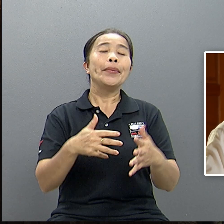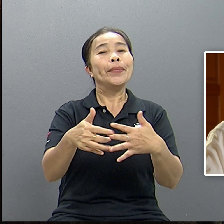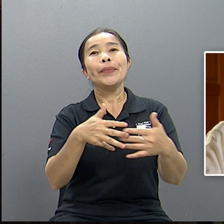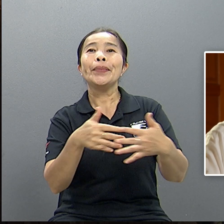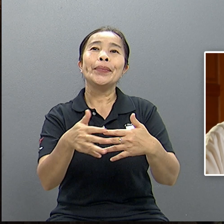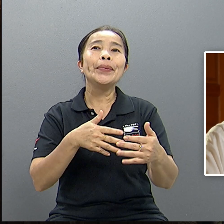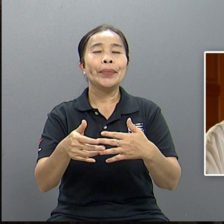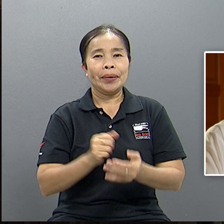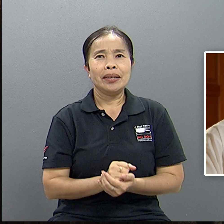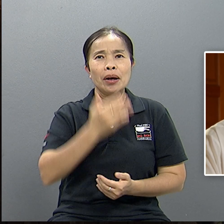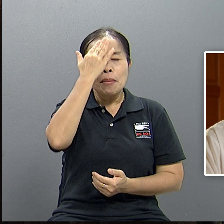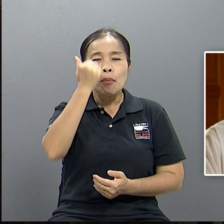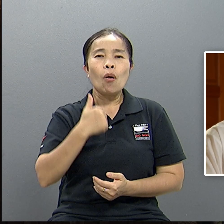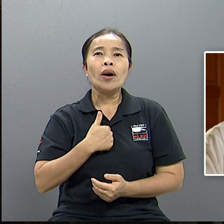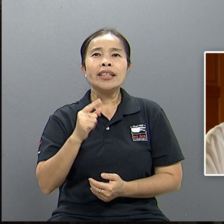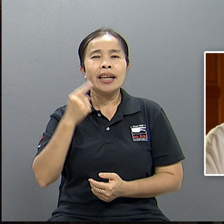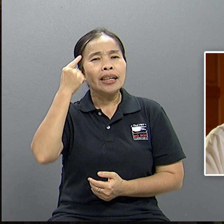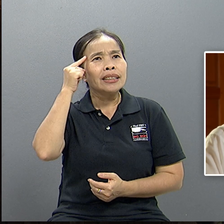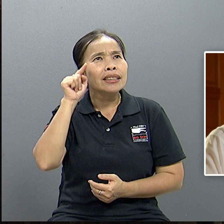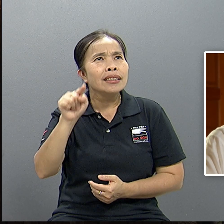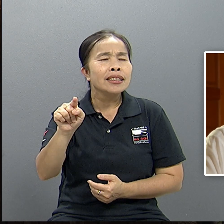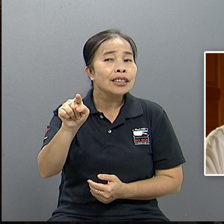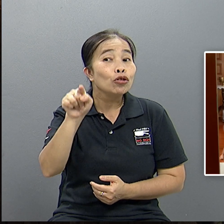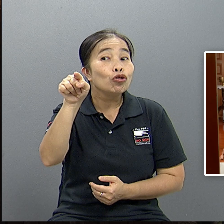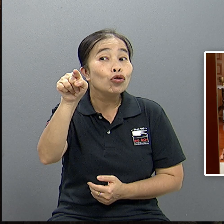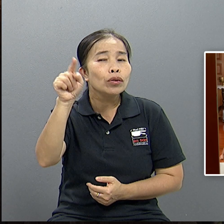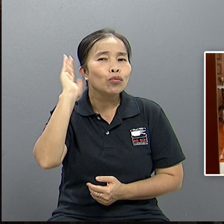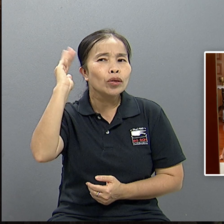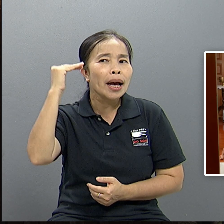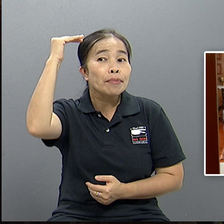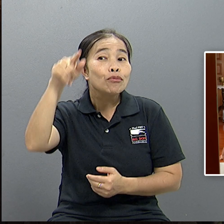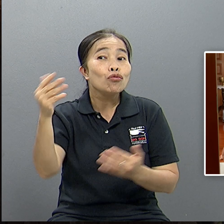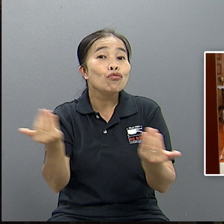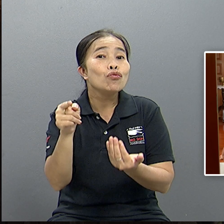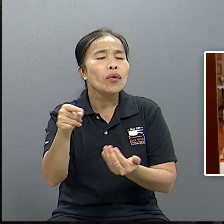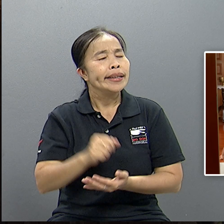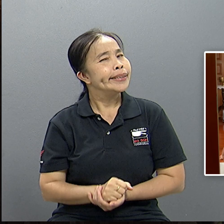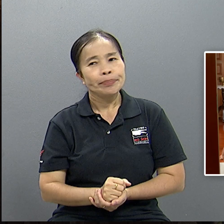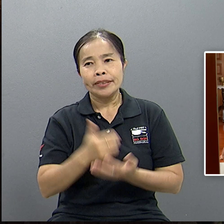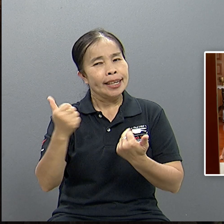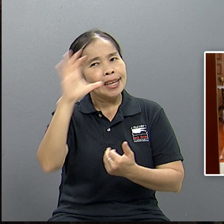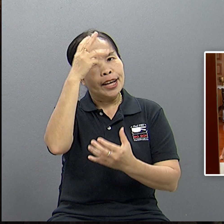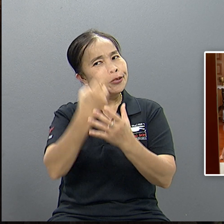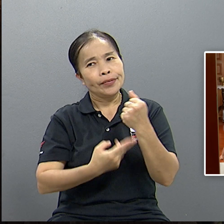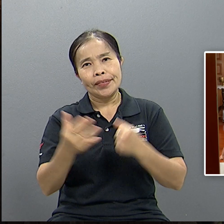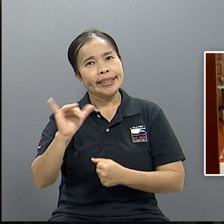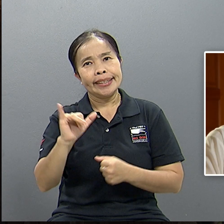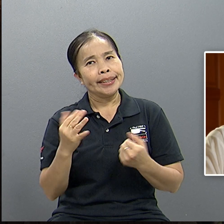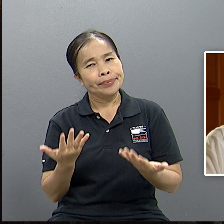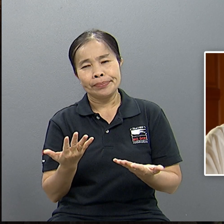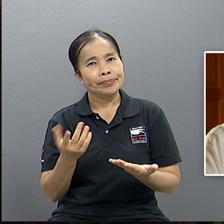พอดีอีฉันกำลังคิดถึงเรื่องพ่อกล้าอยู่นะคะจนป่านนี้ละยังไม่เห็นเคยมาบอกว่าชอบใครเล